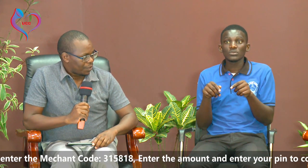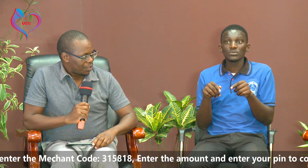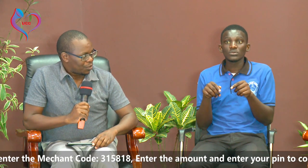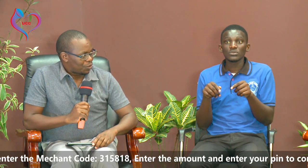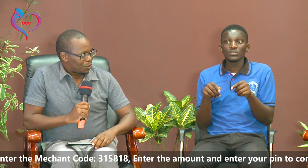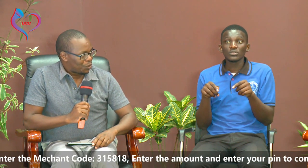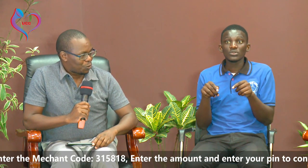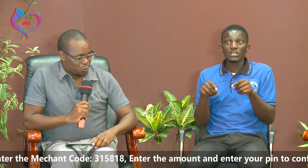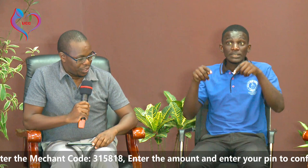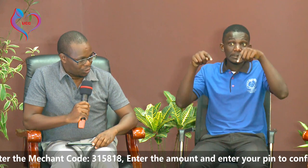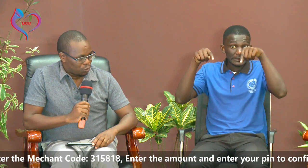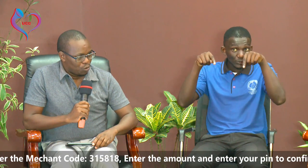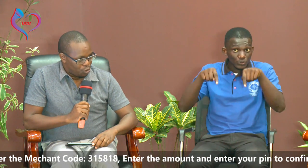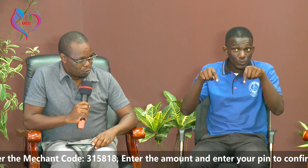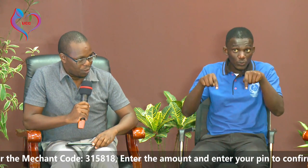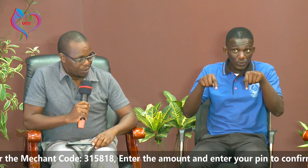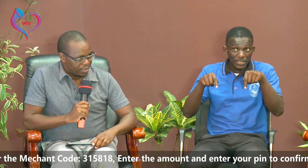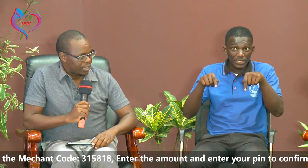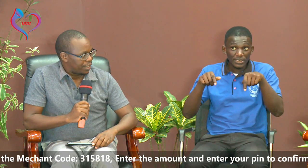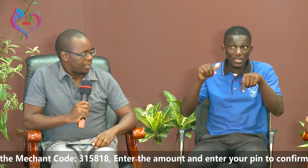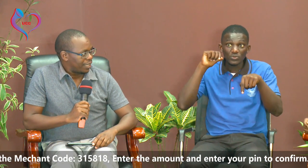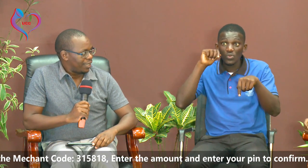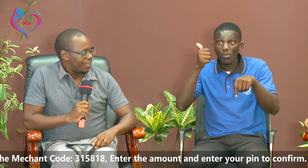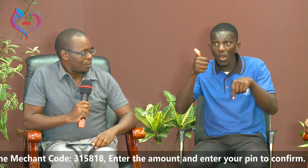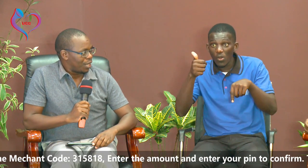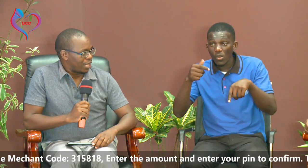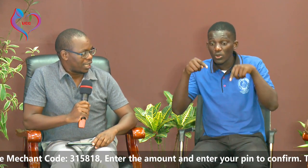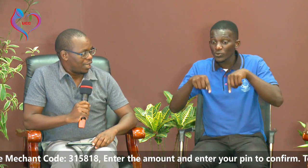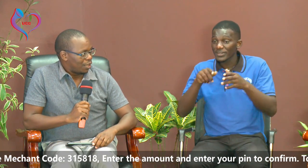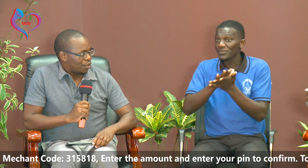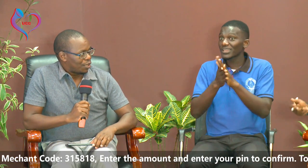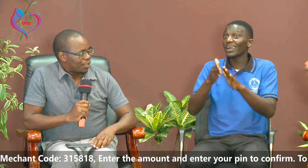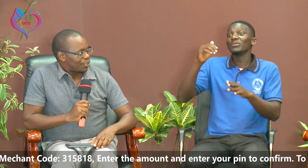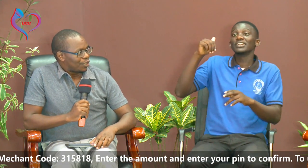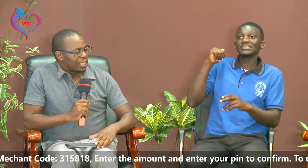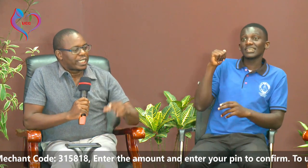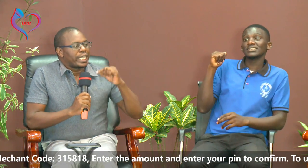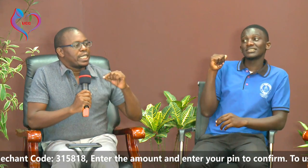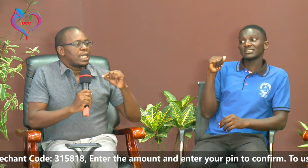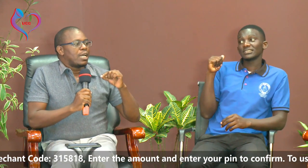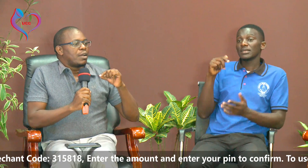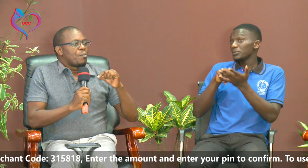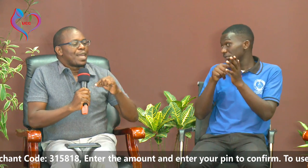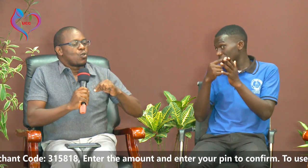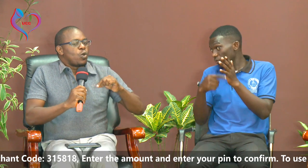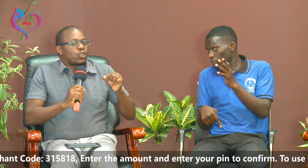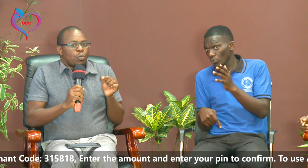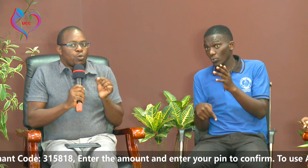okay. Today, tomorrow will be yesterday. We buna acha. Joka lufuselwa jo. Chitegeza, we nkwa